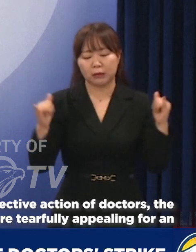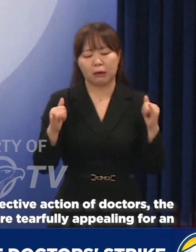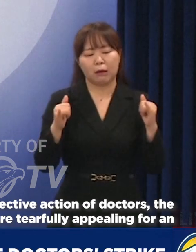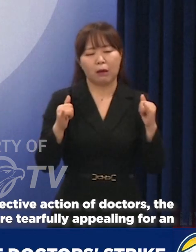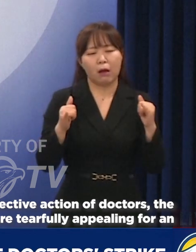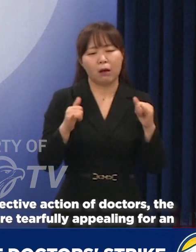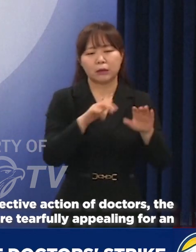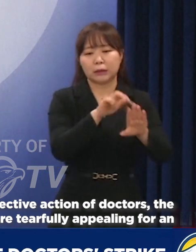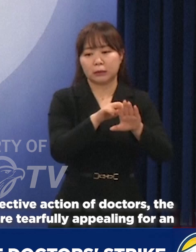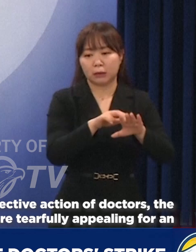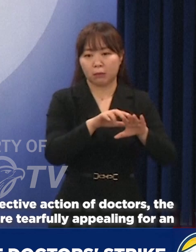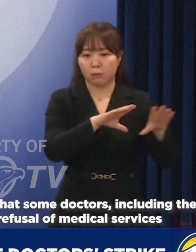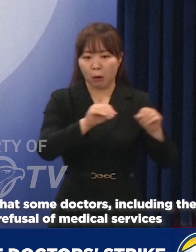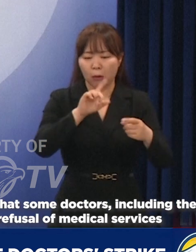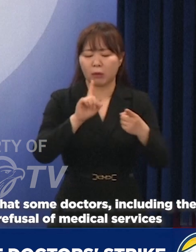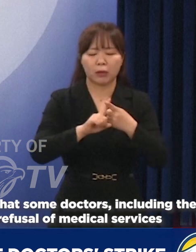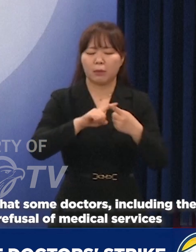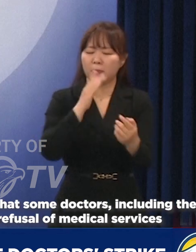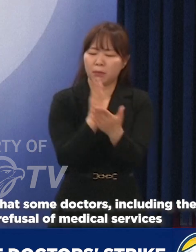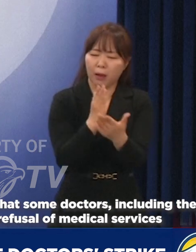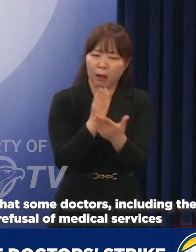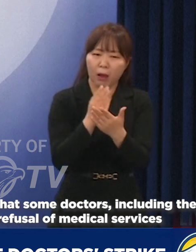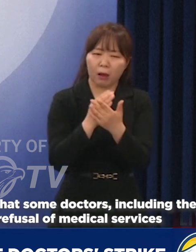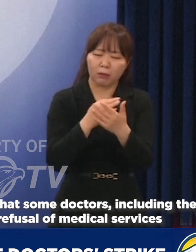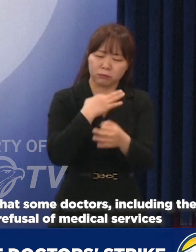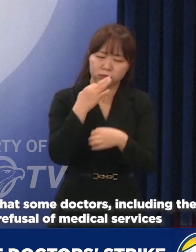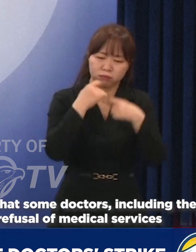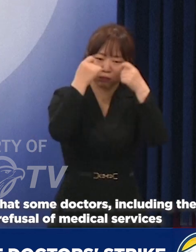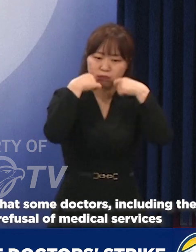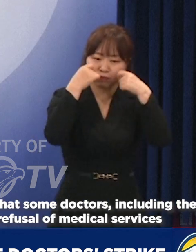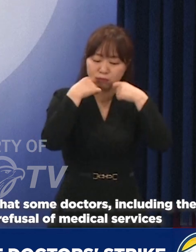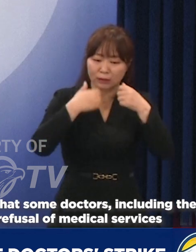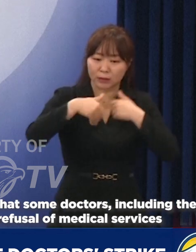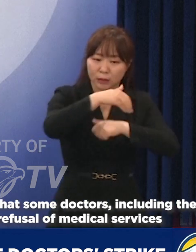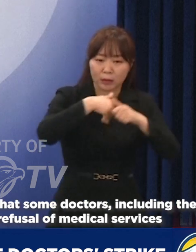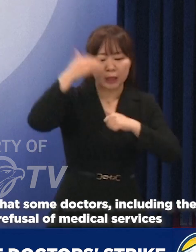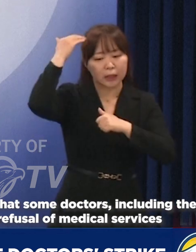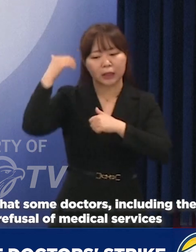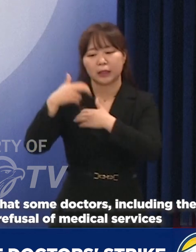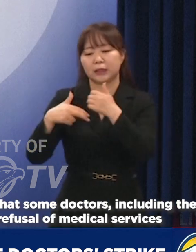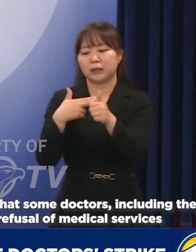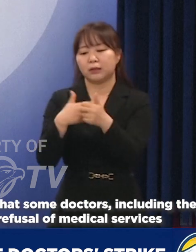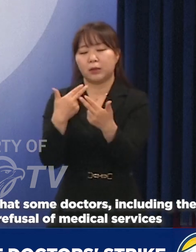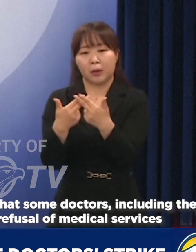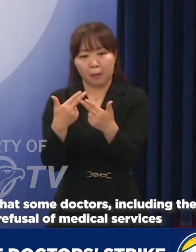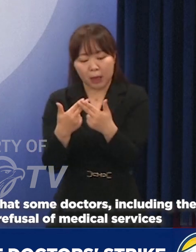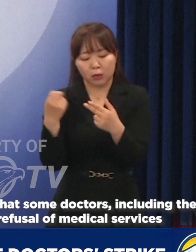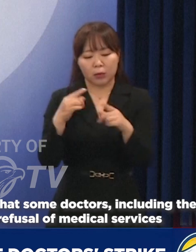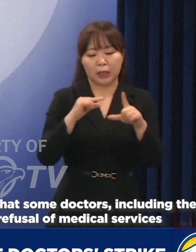환자분들께서집을출 것을눈로 고시는 상황에서 대한의사협회부의사들이집단진료거부를고전공